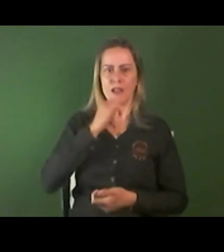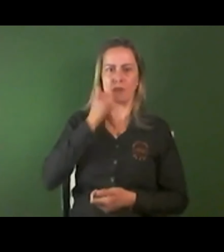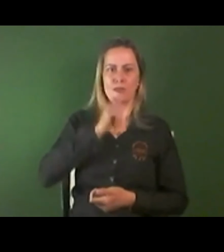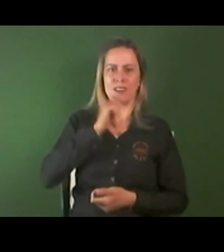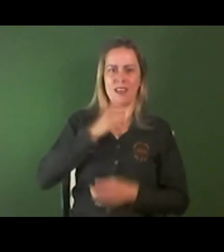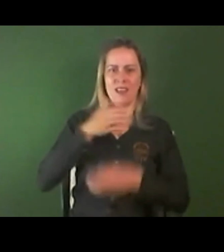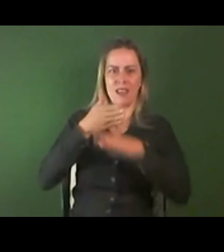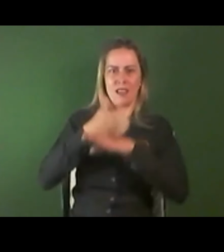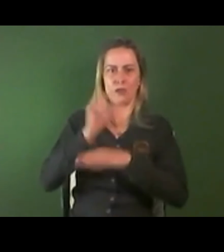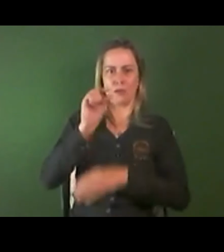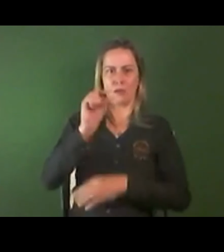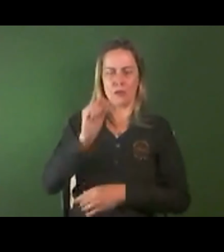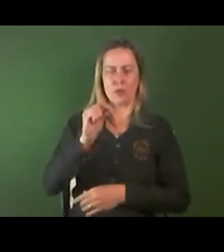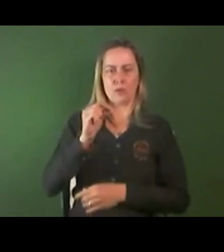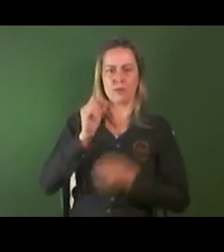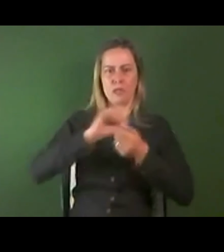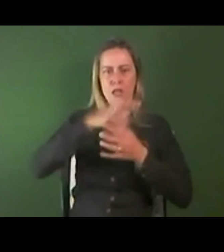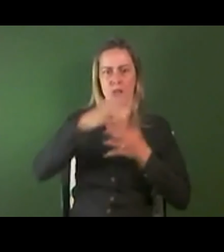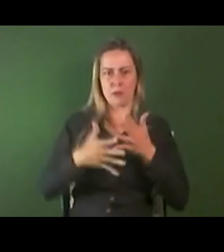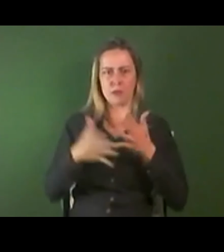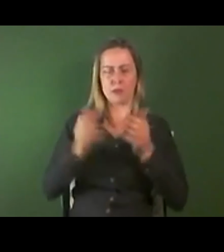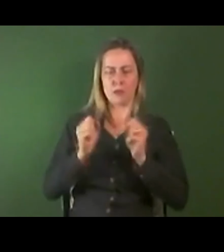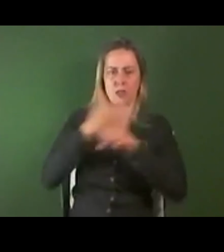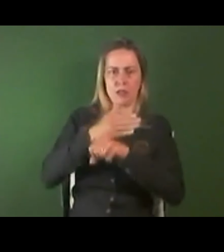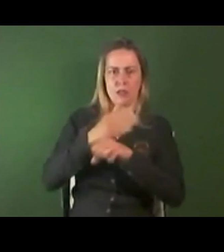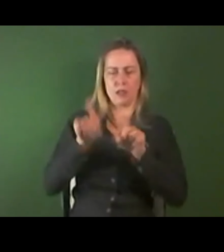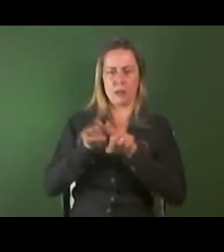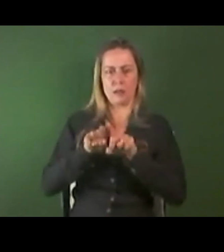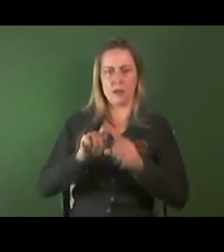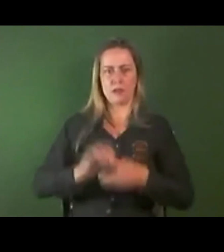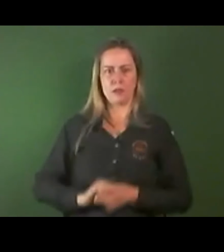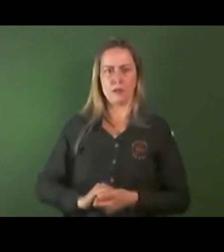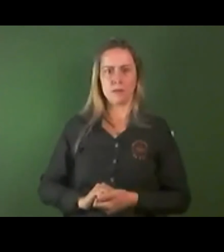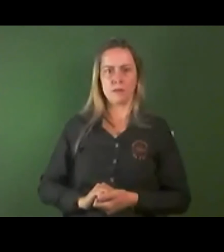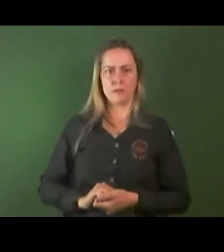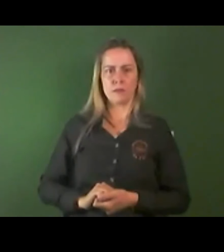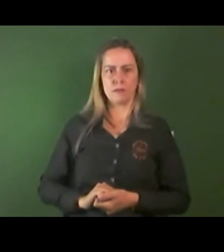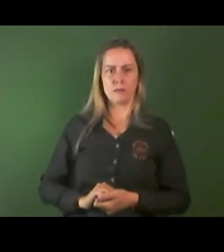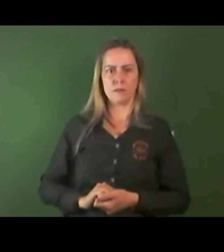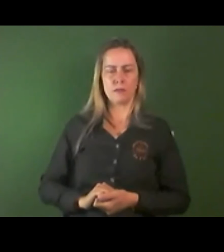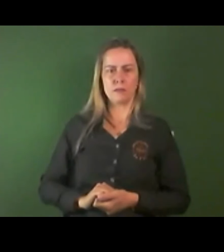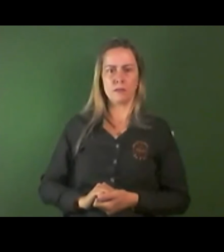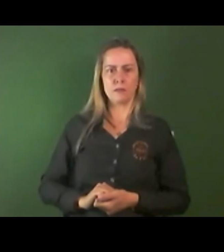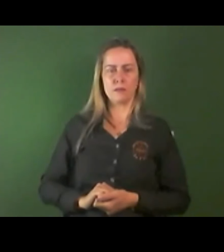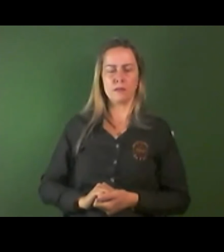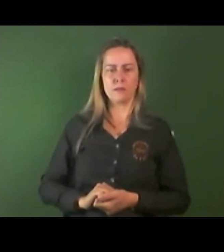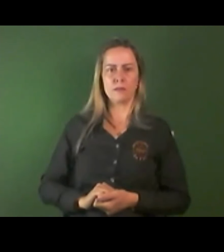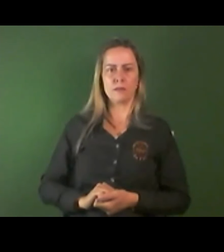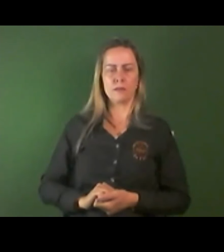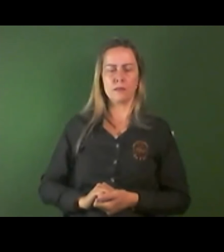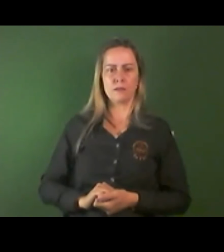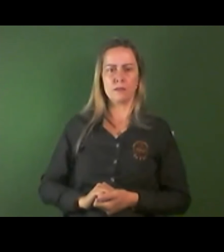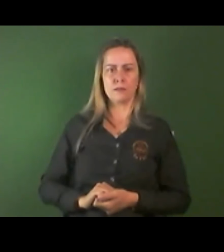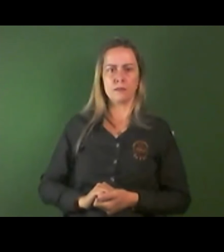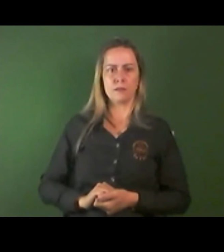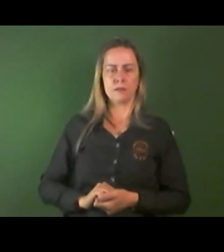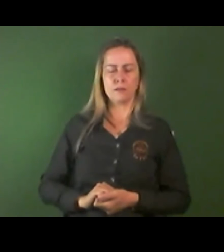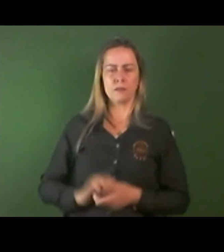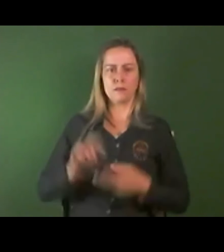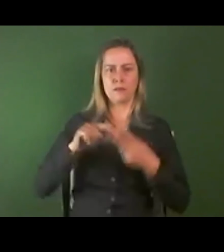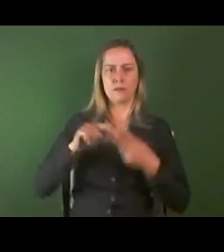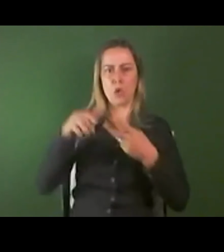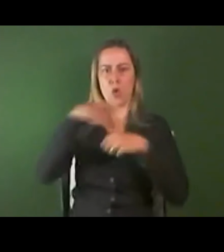pouco. Ele, nessa conversa que ele tem com o Daido, né, que eles ficam mais